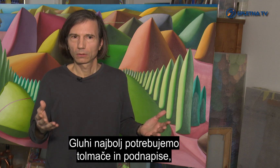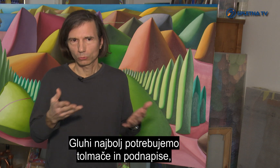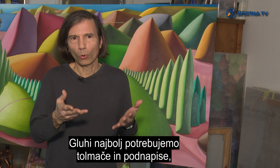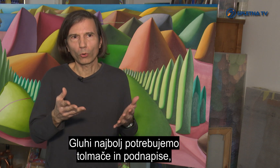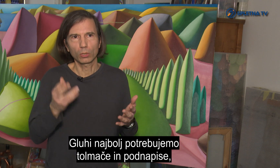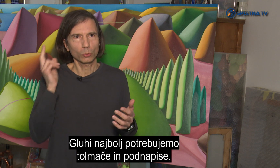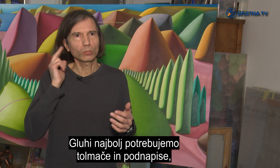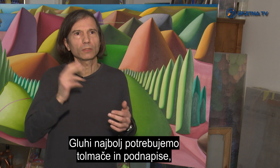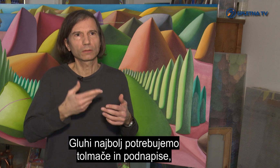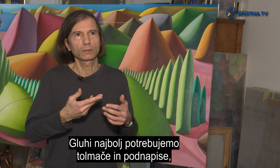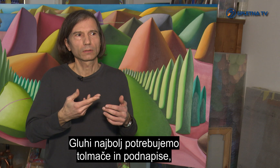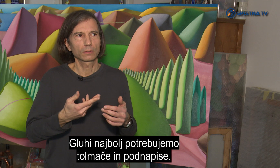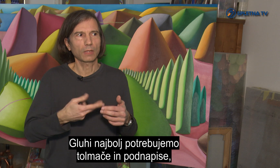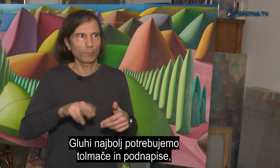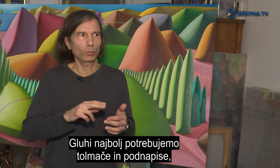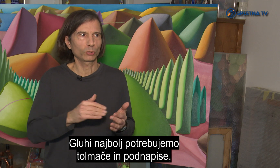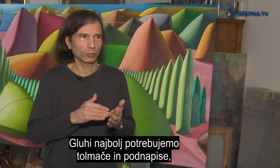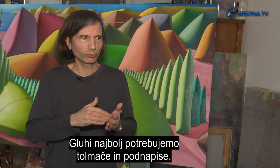To gluhi najbolj potrebuje